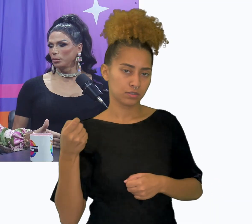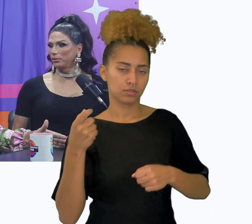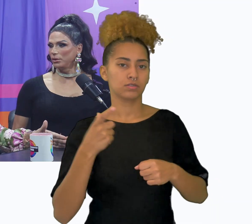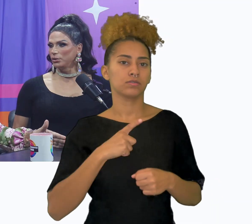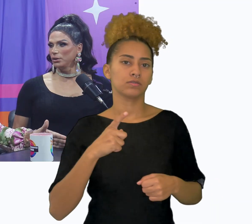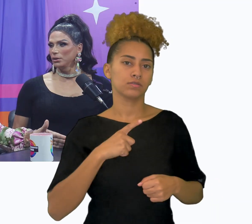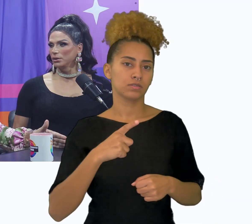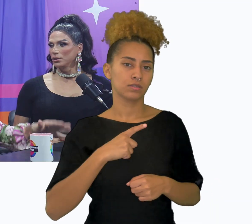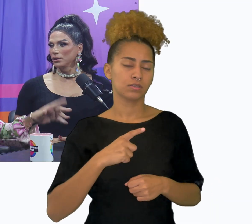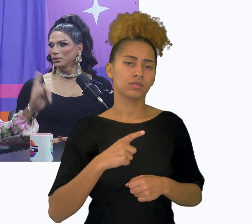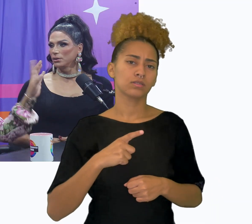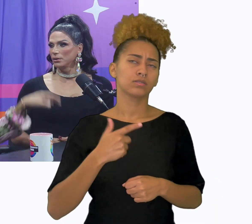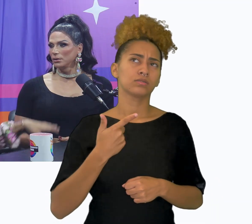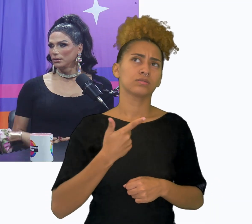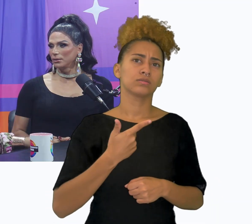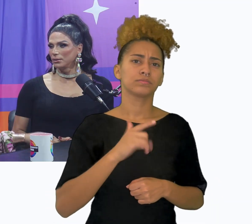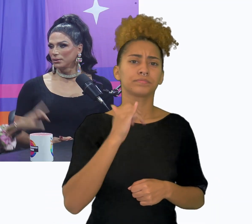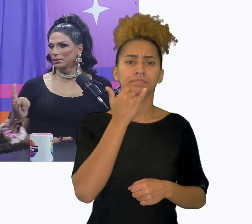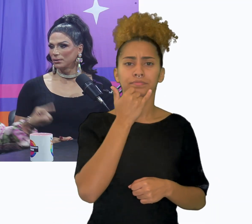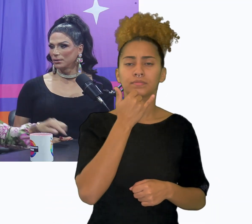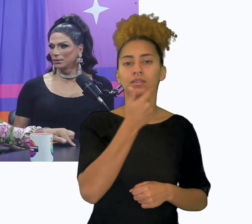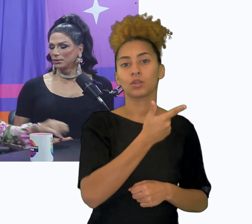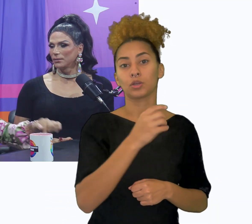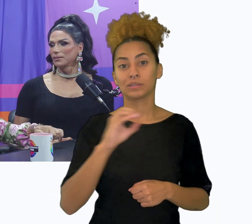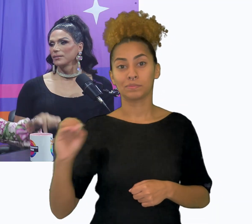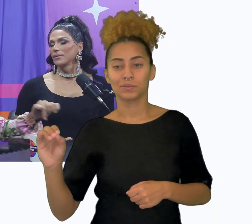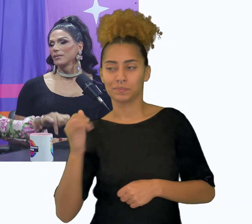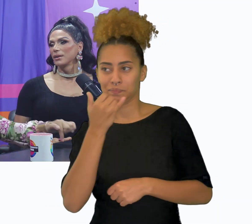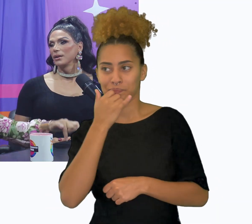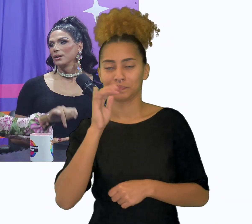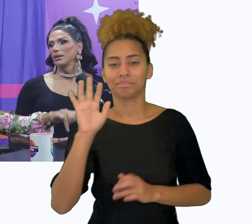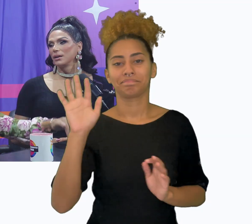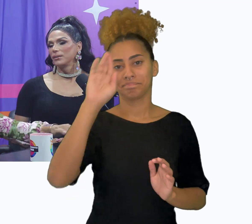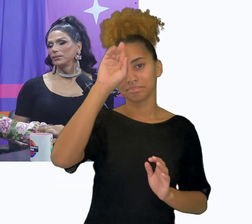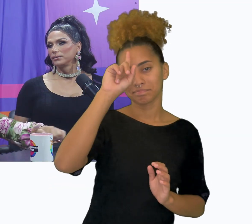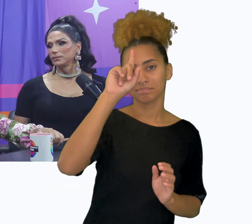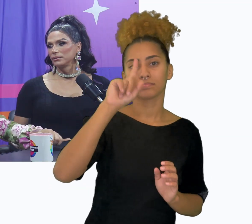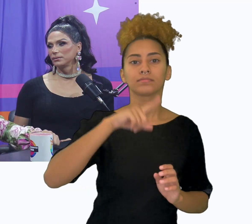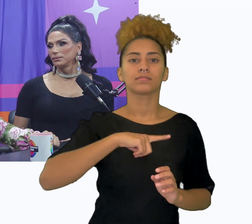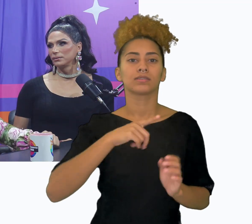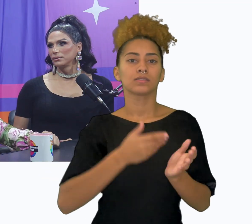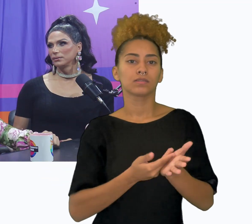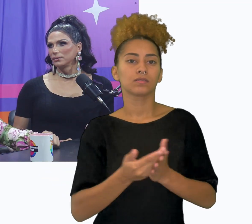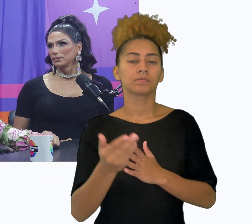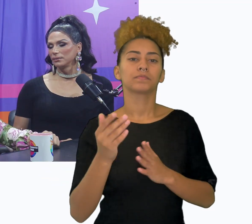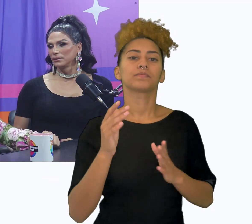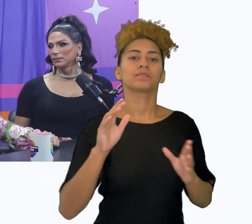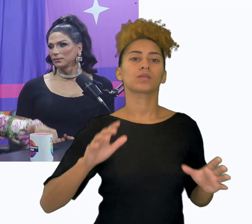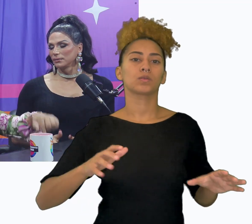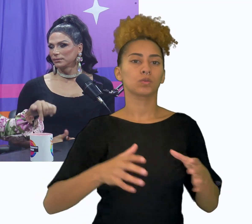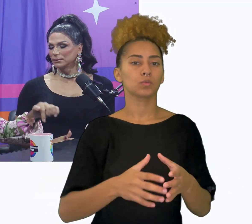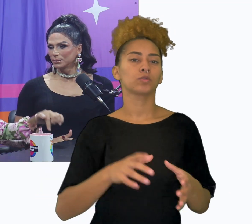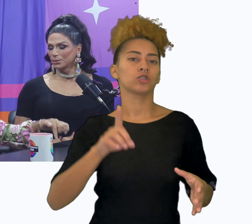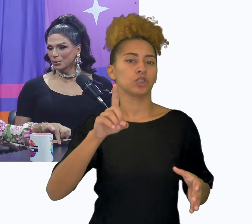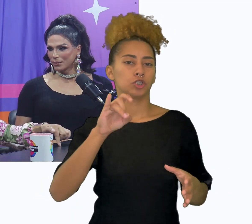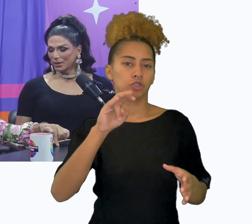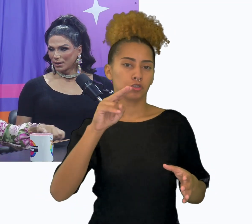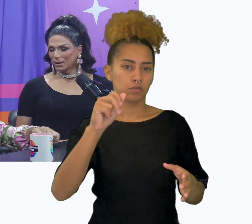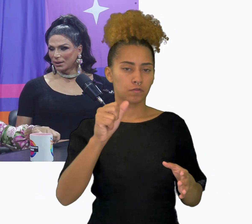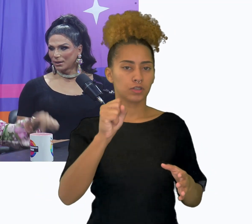de divas. 2020? Nos anos 2000. Aí começa uma primeira geração de